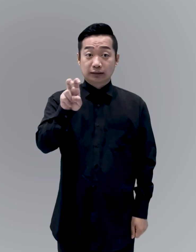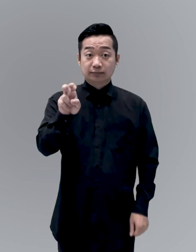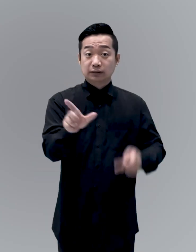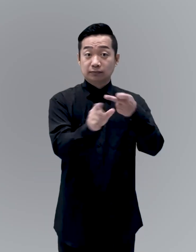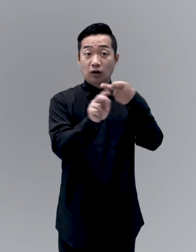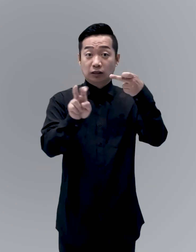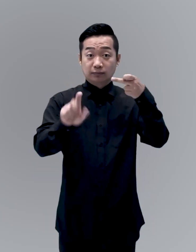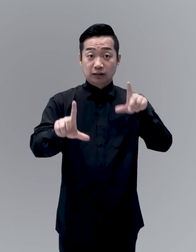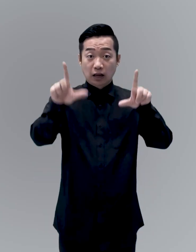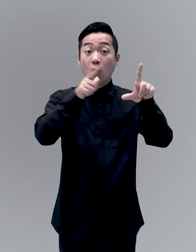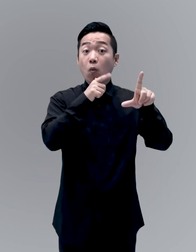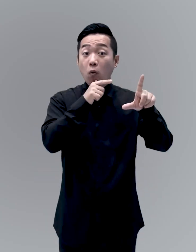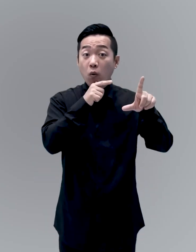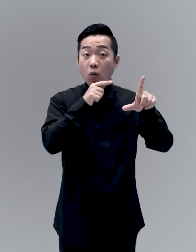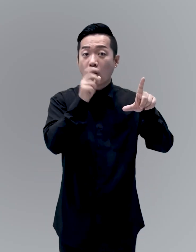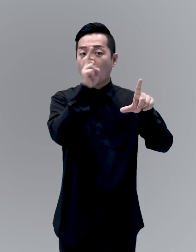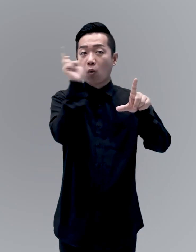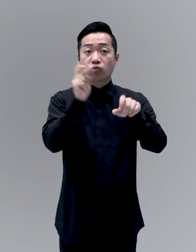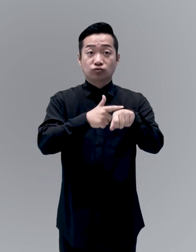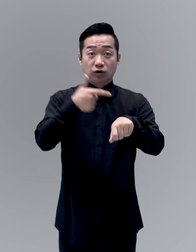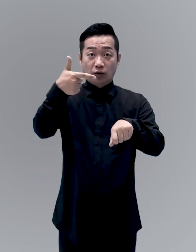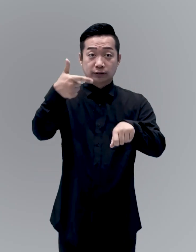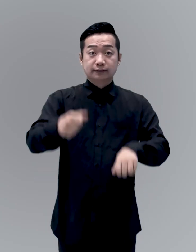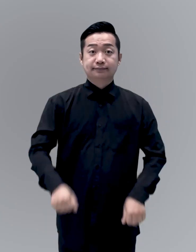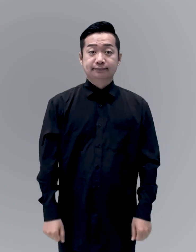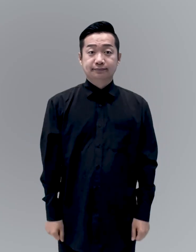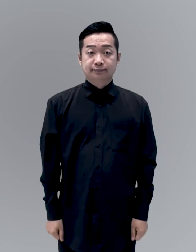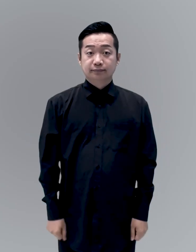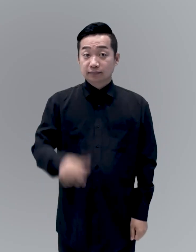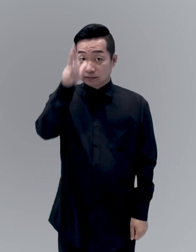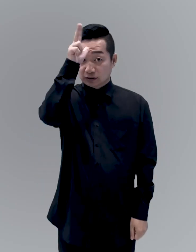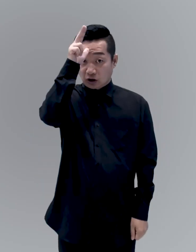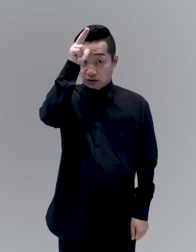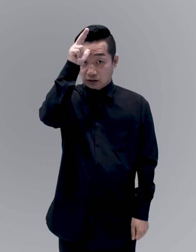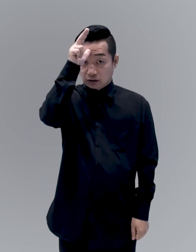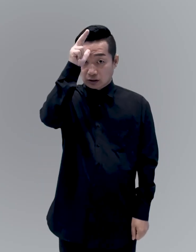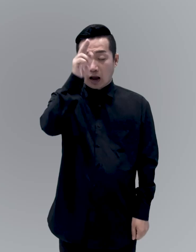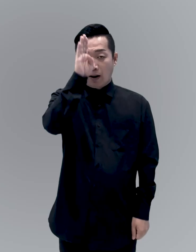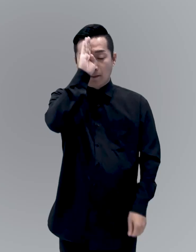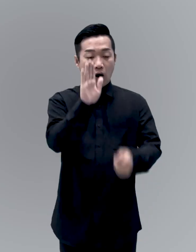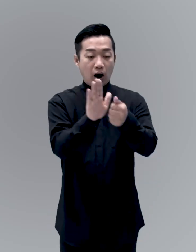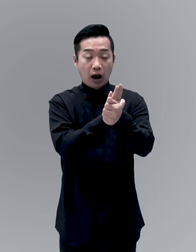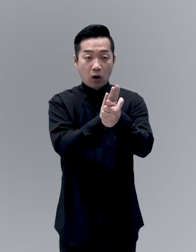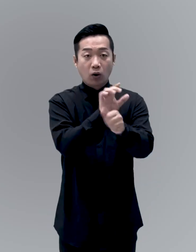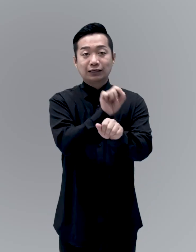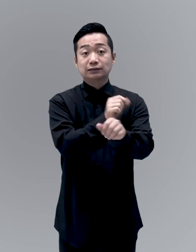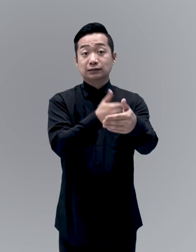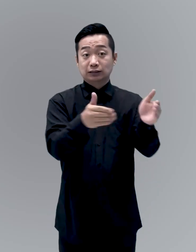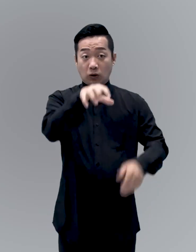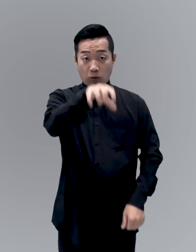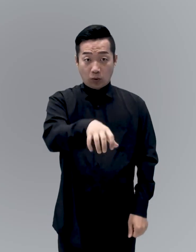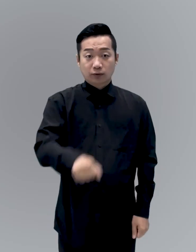2020년 12월 21일 월요일 오후 6시 경찰청 간호실.